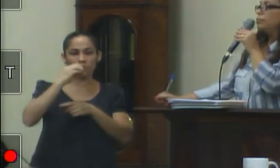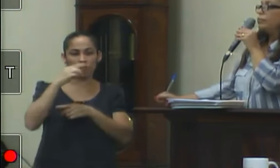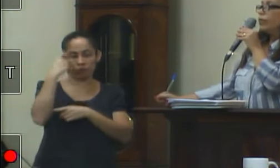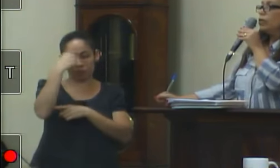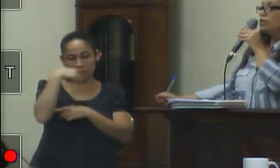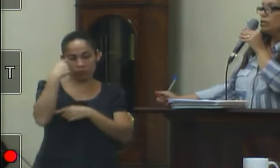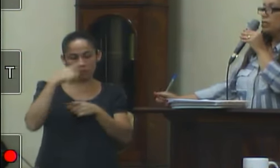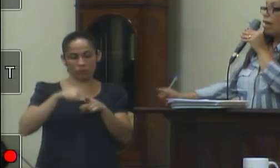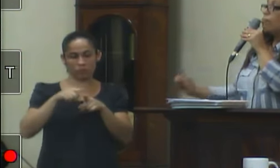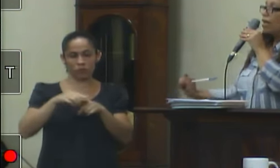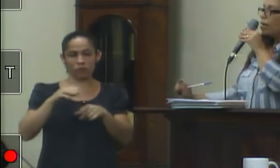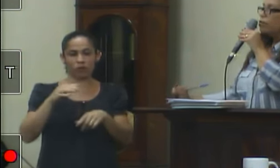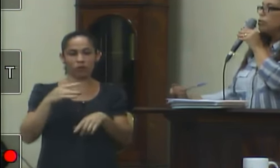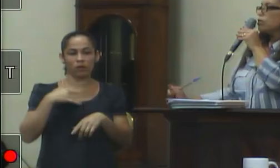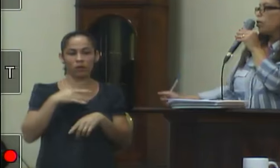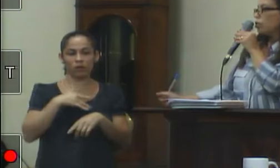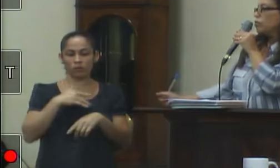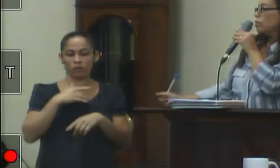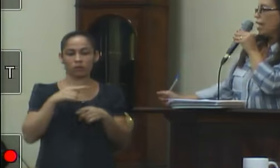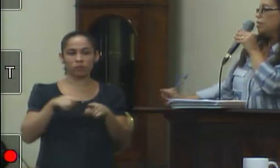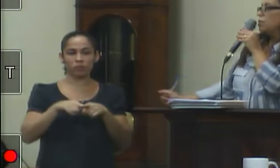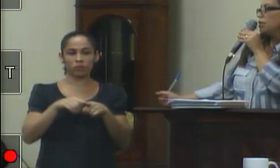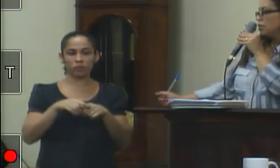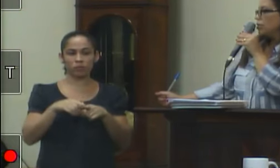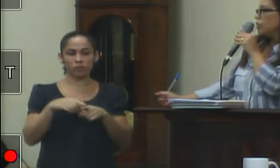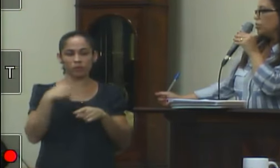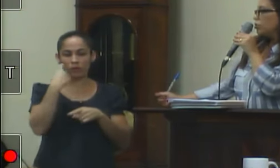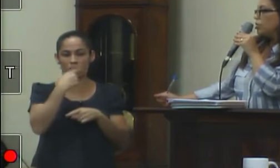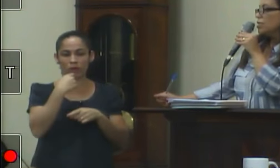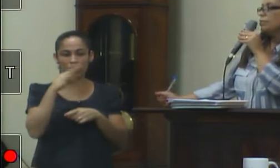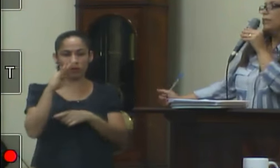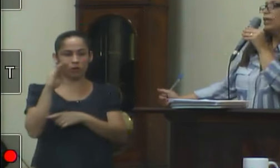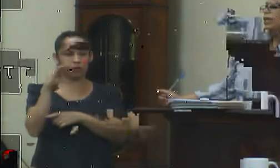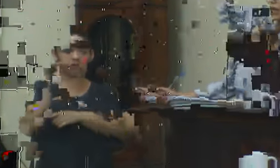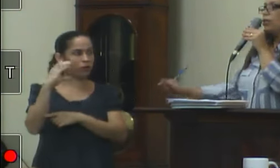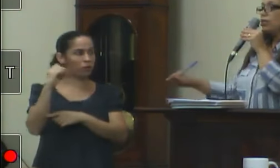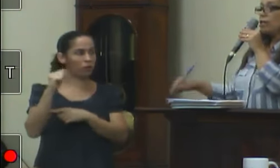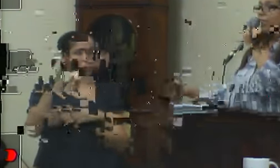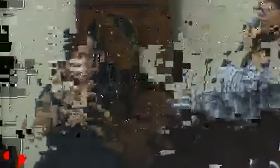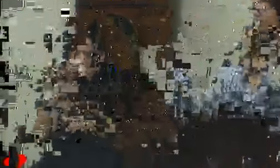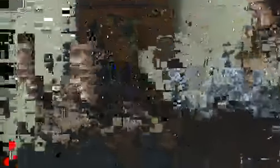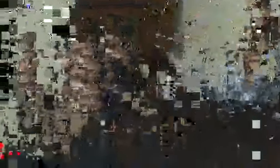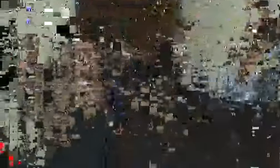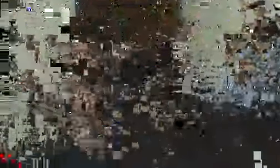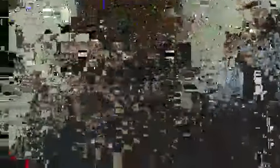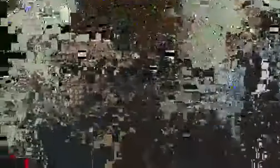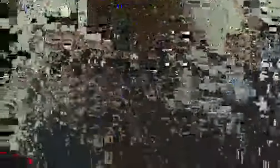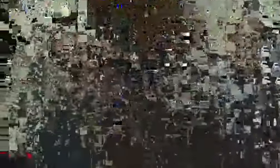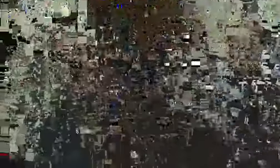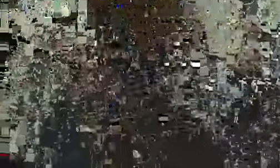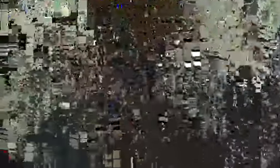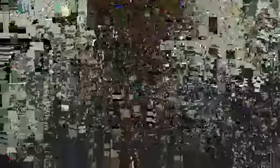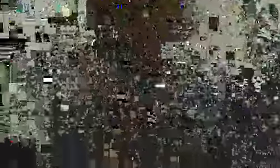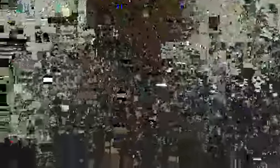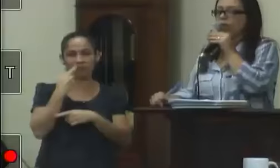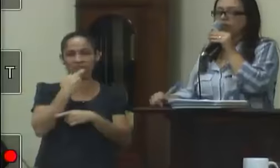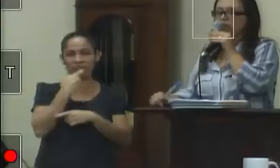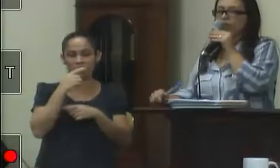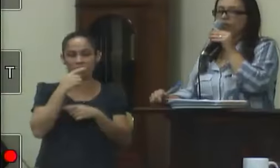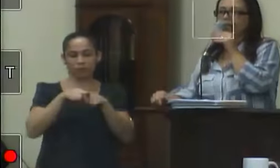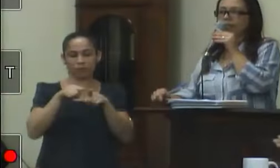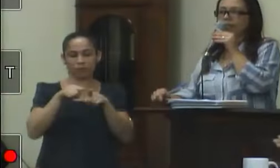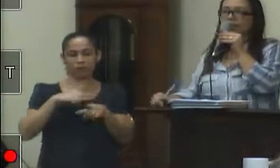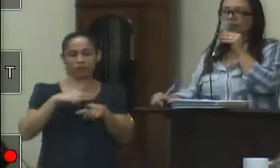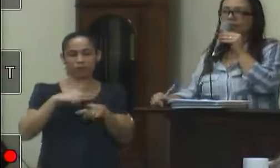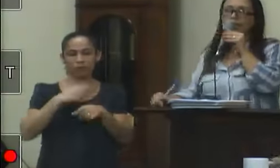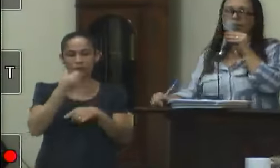coisa. Nós sabemos que alguns lugares precisam de dentista, então nós temos 6 equipes de saúde da